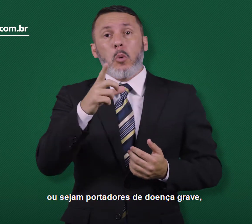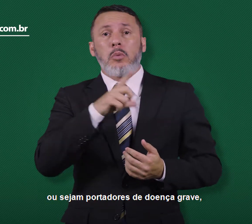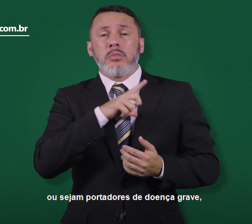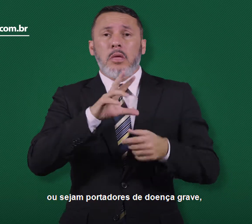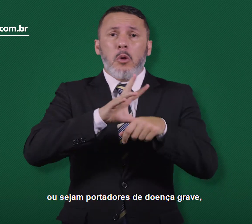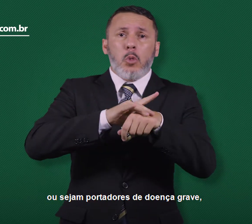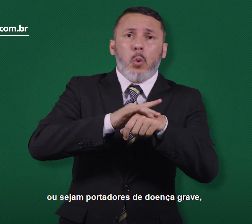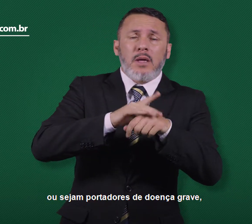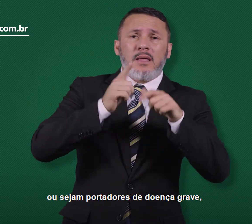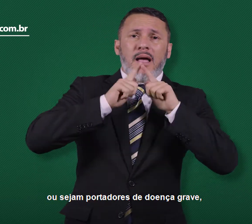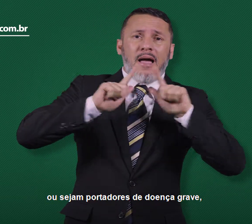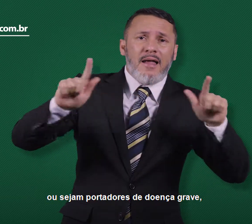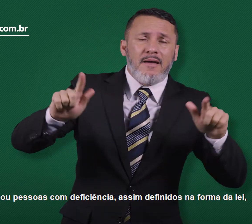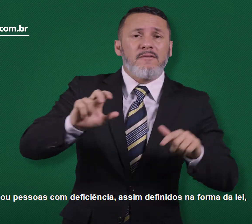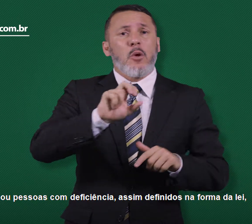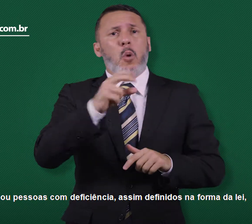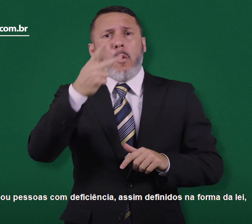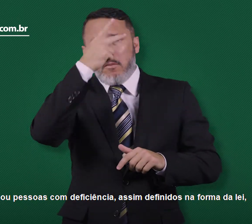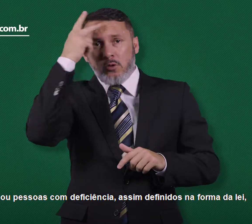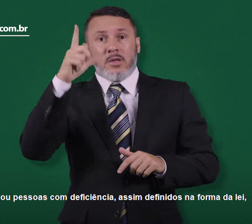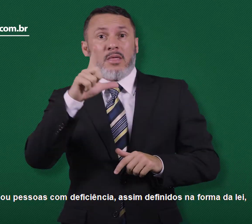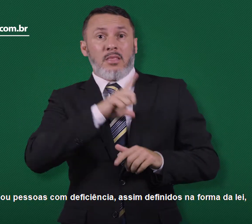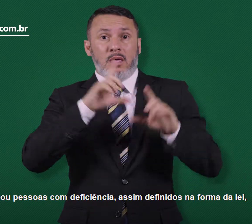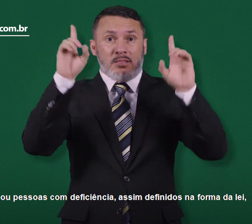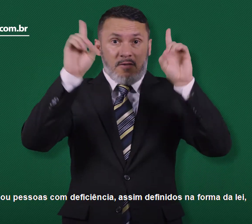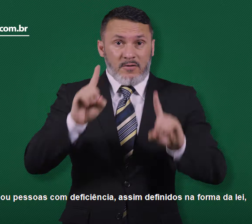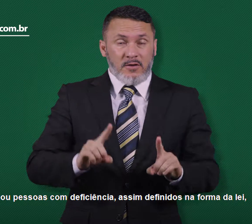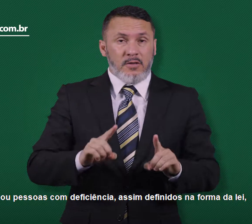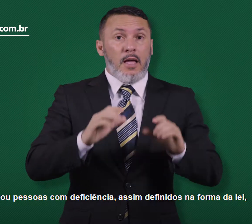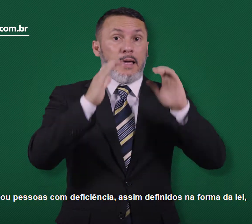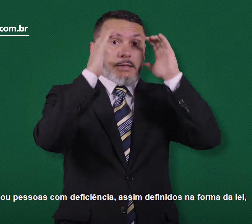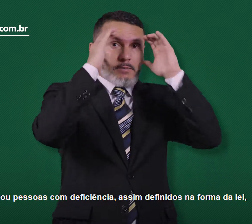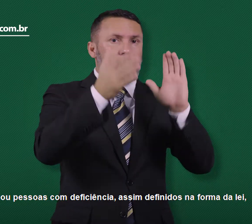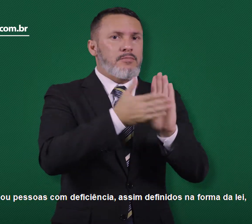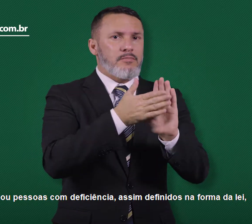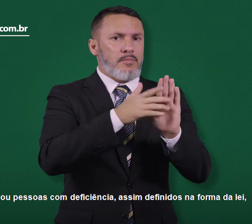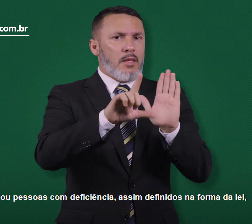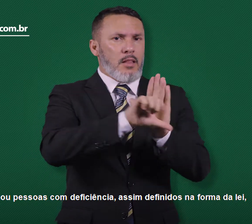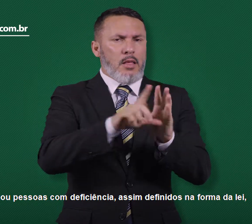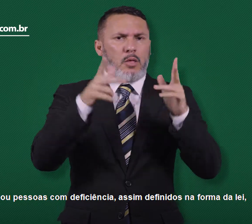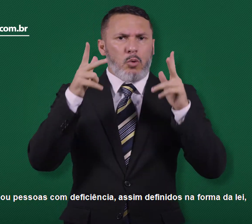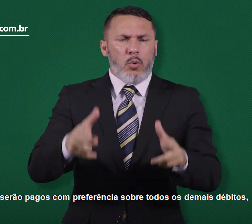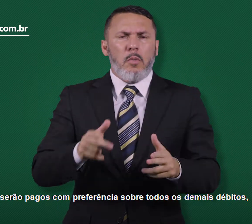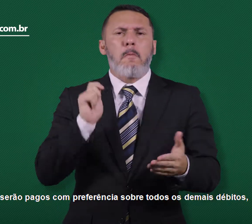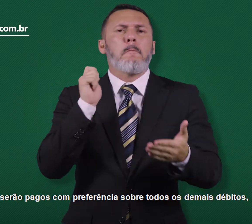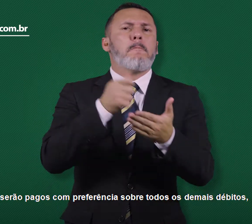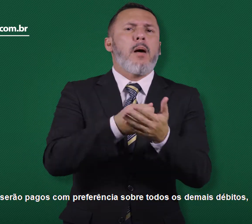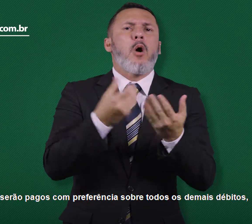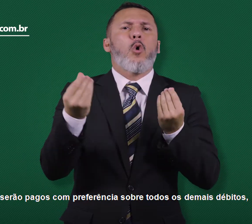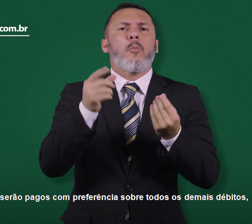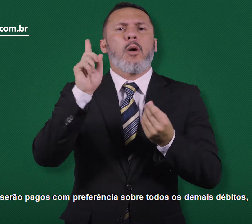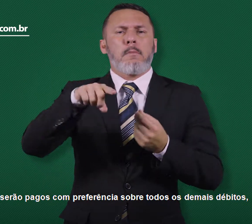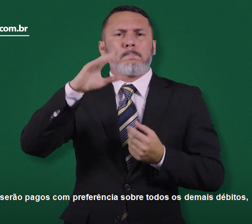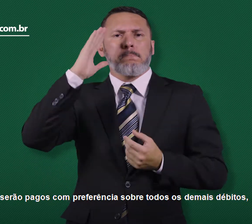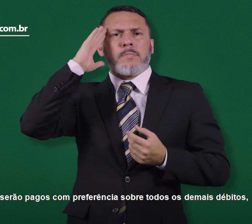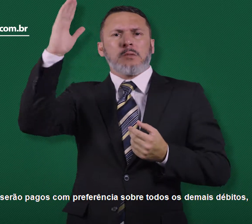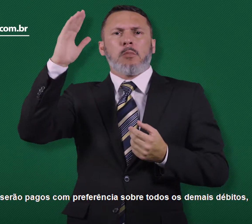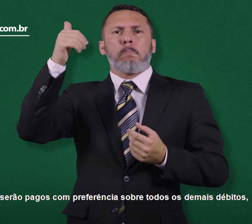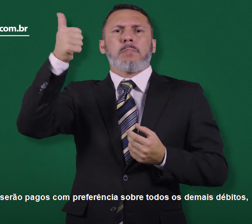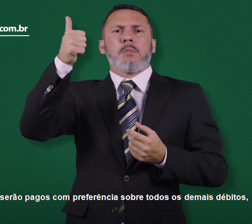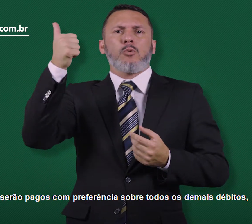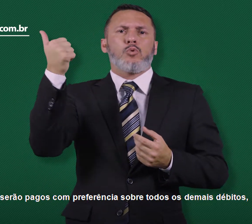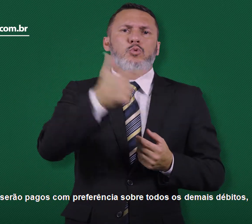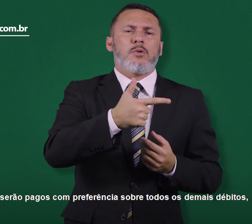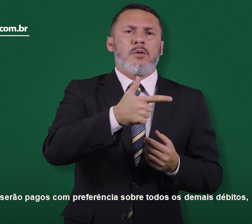sejam portadores de doença grave ou pessoas com deficiência, assim definidos na forma da lei, serão pagos com preferência